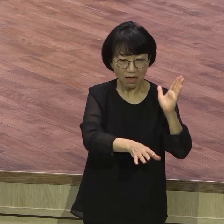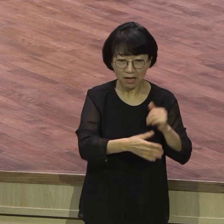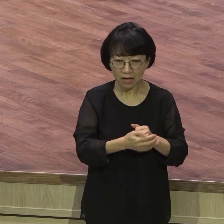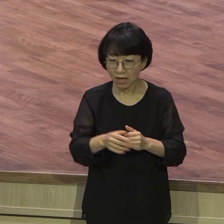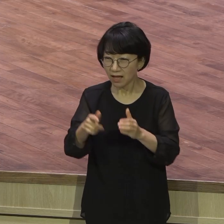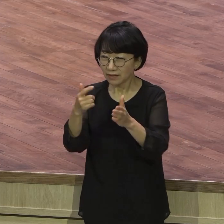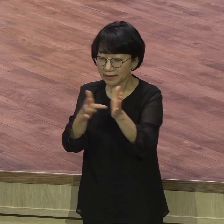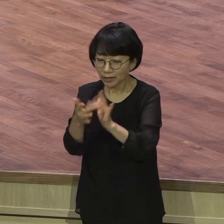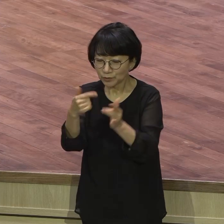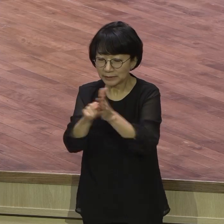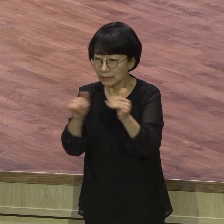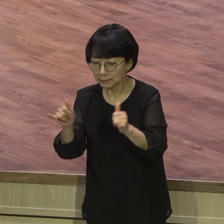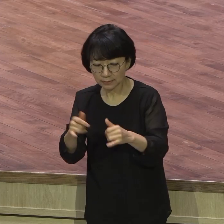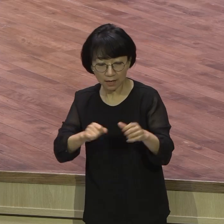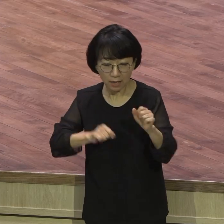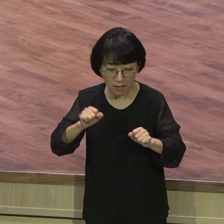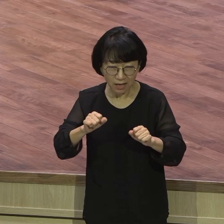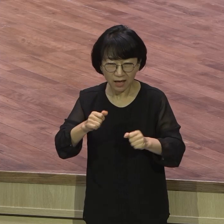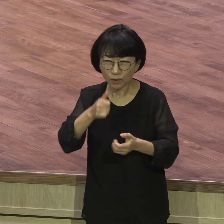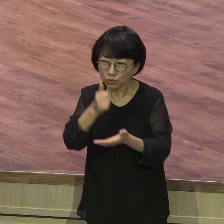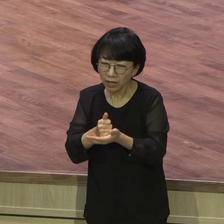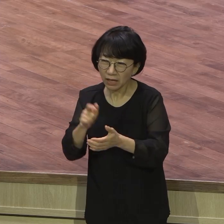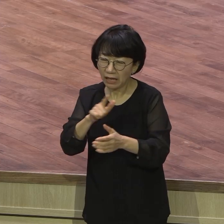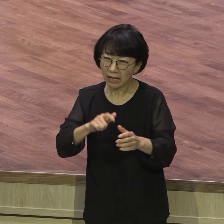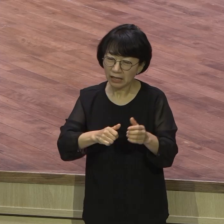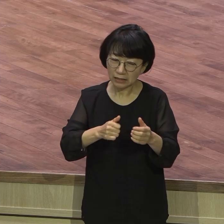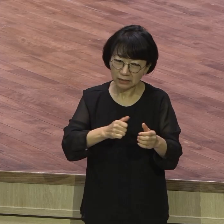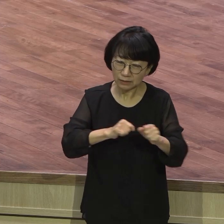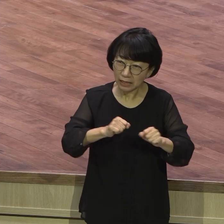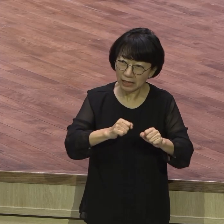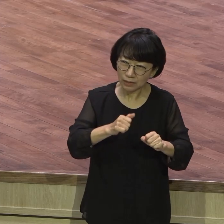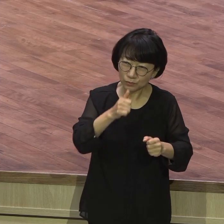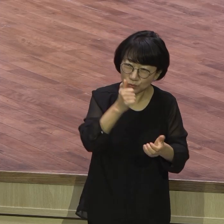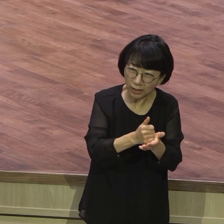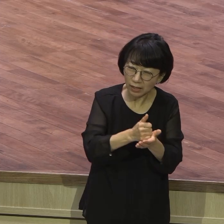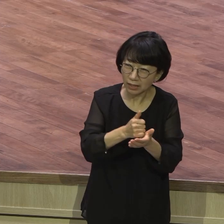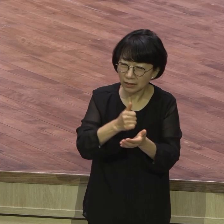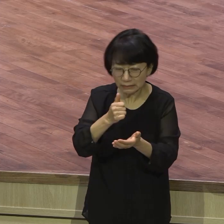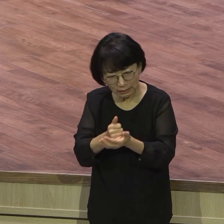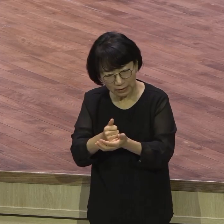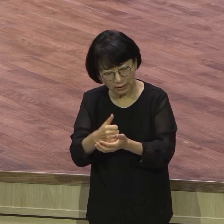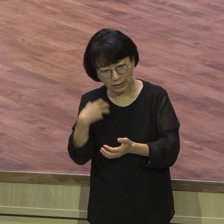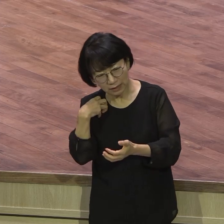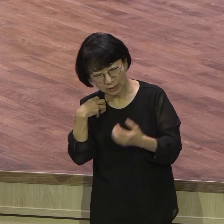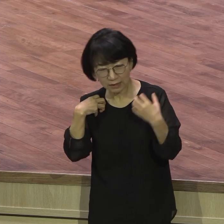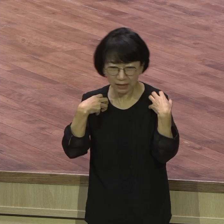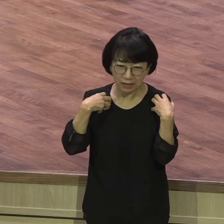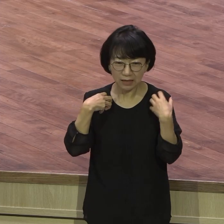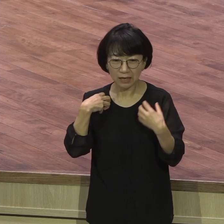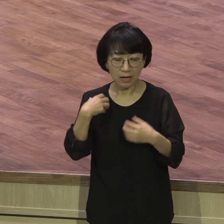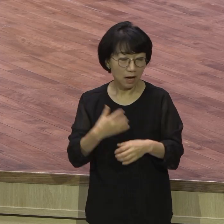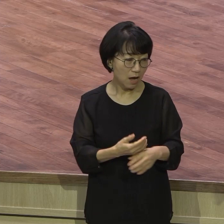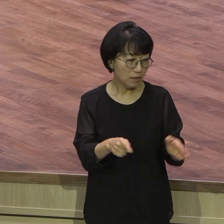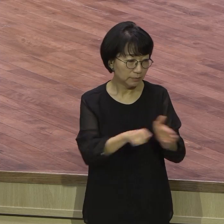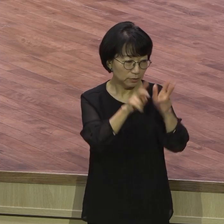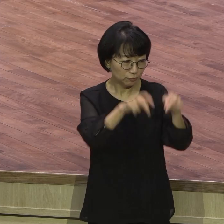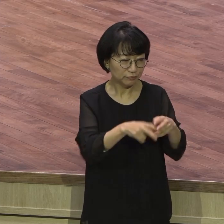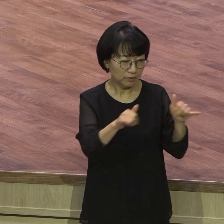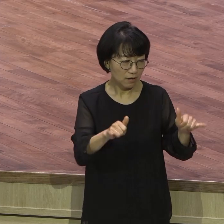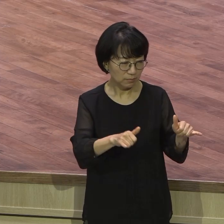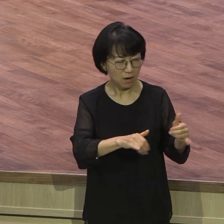정가 쫄쫄 쫄쫄 안 되고 노는 스케일이 불신자를 따라갈 수가 없어.